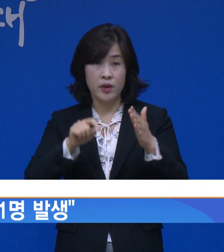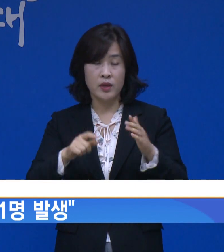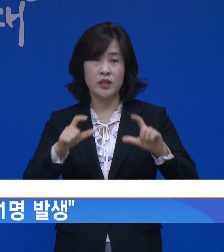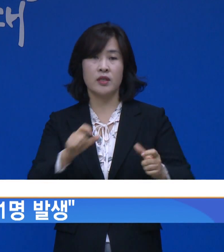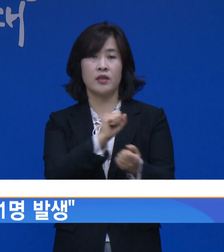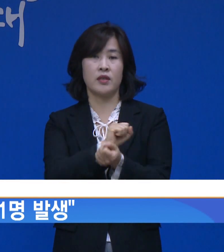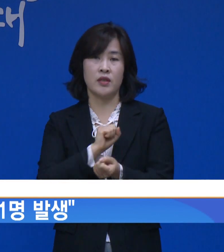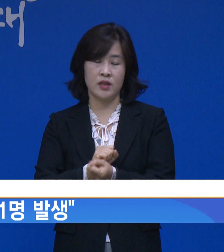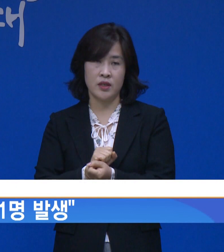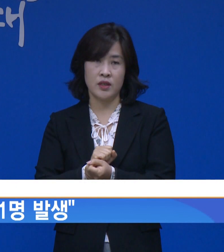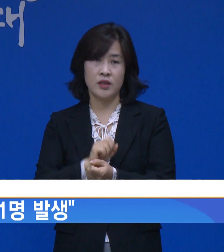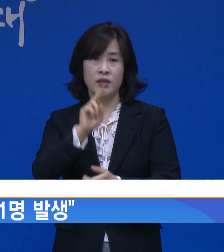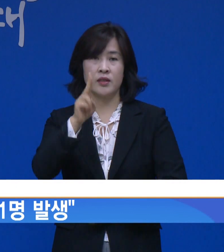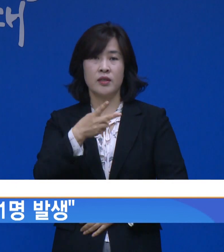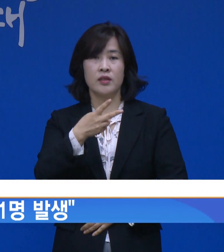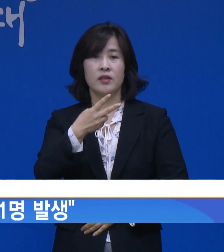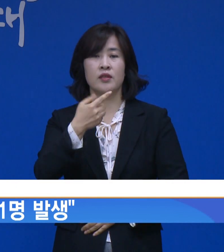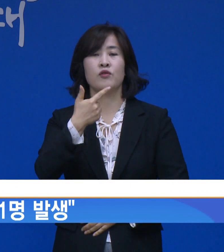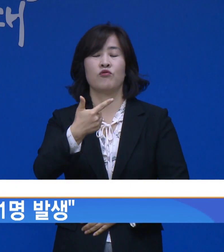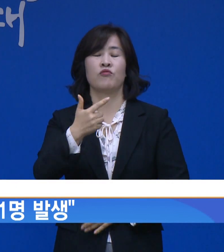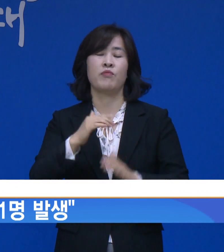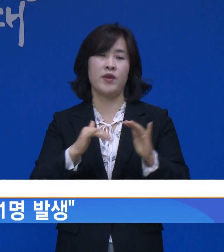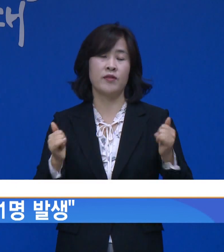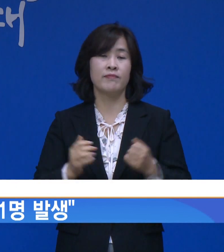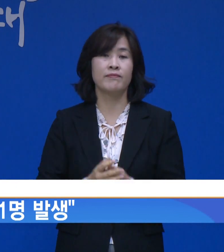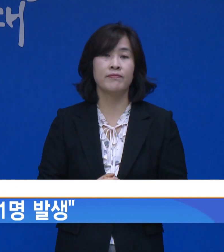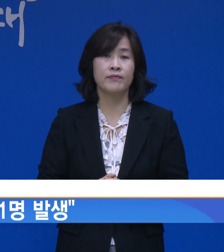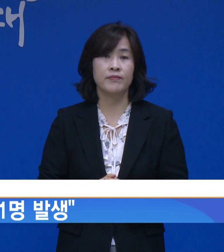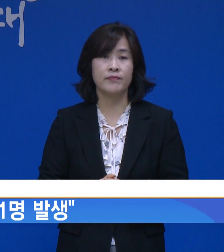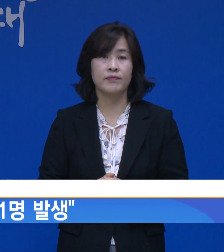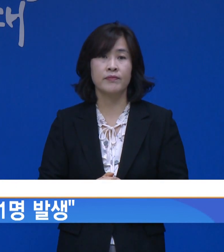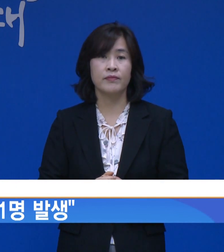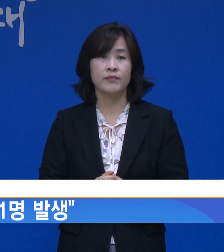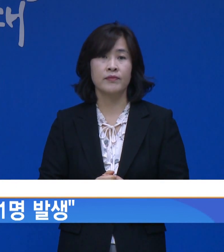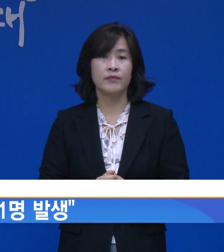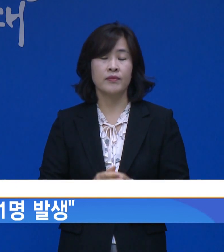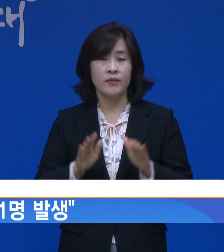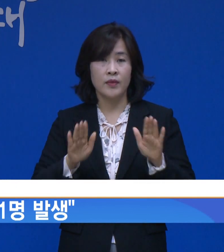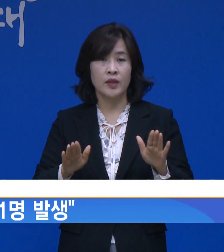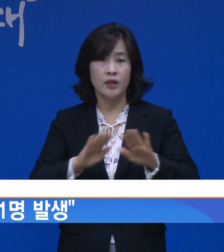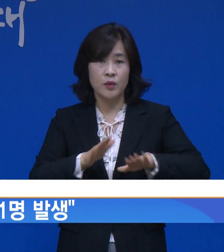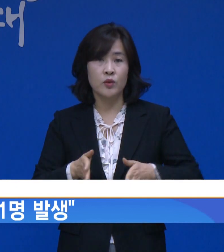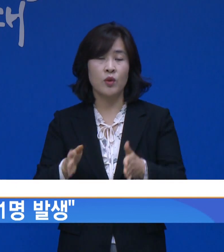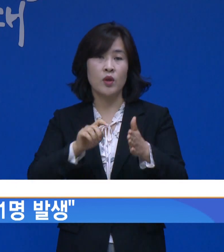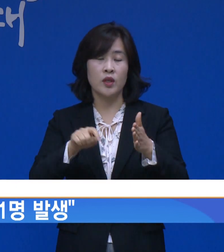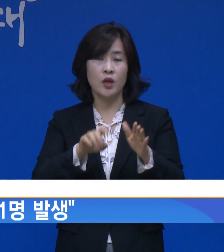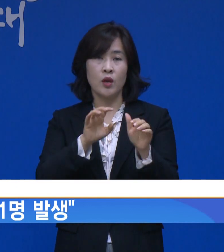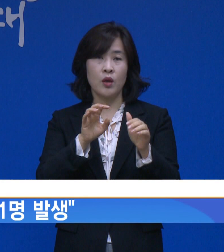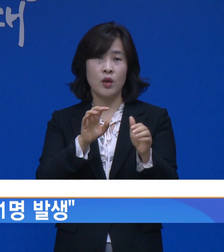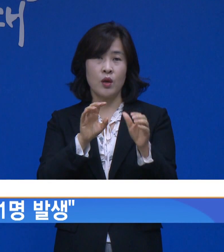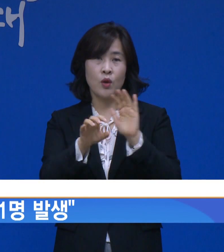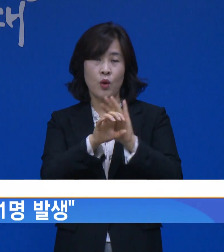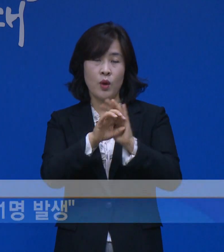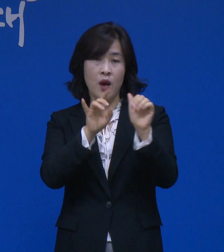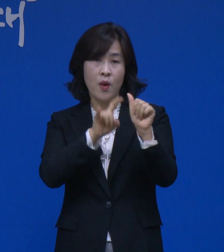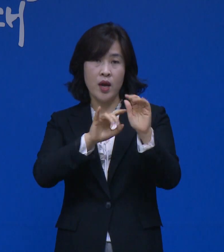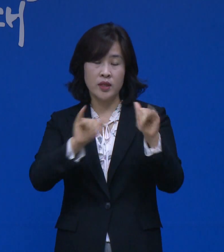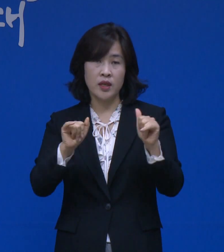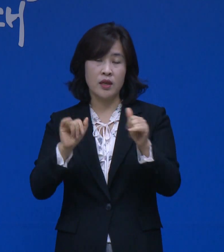지역 감염이 206명이 되겠습니다. 현재 우리 도내 코로나